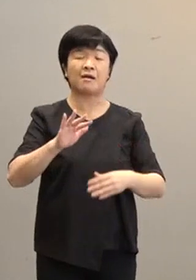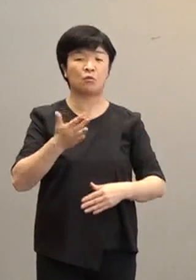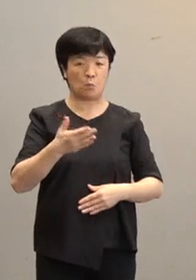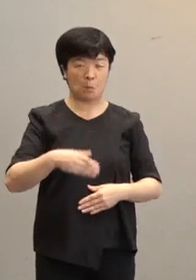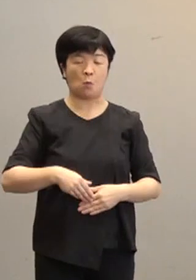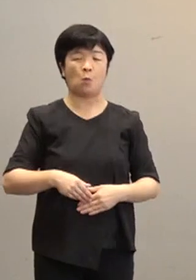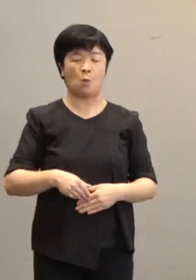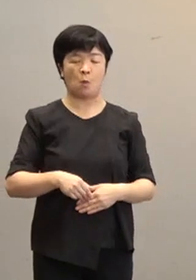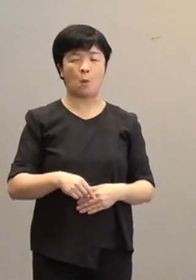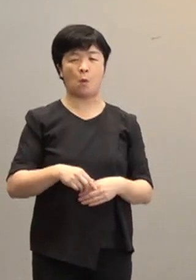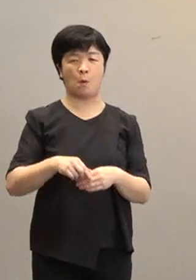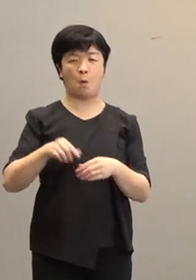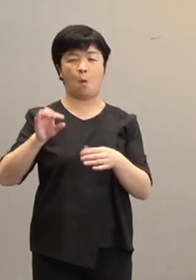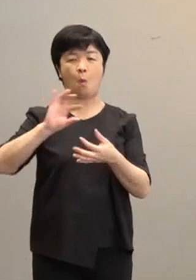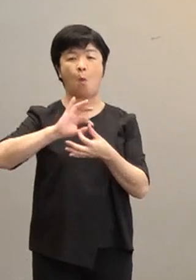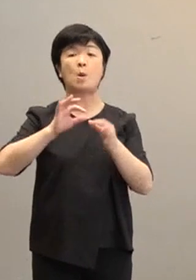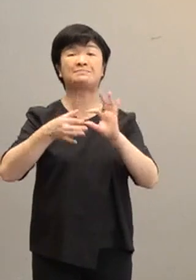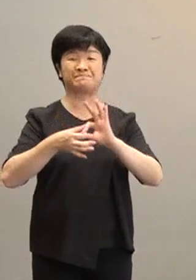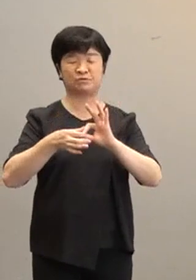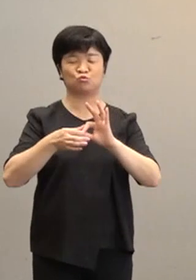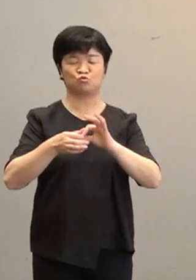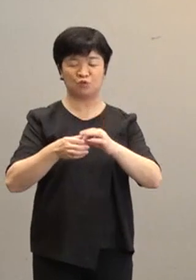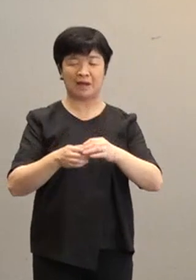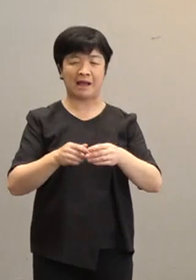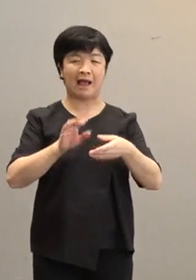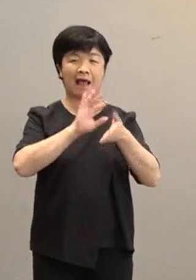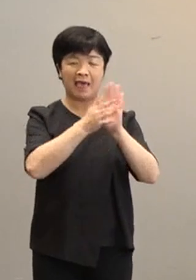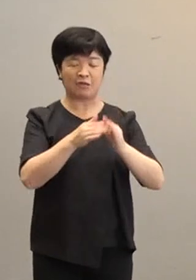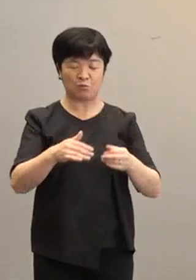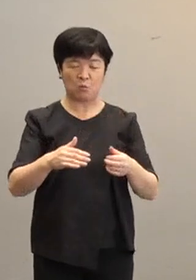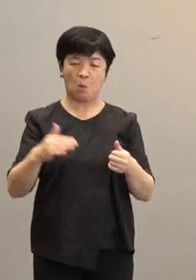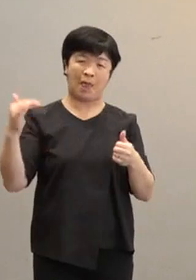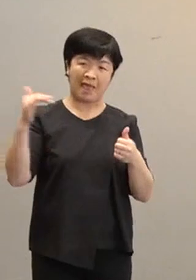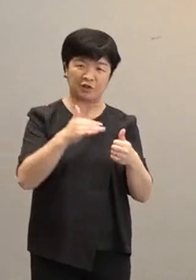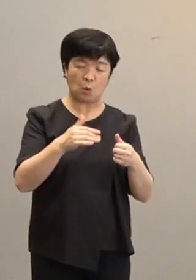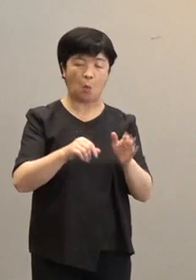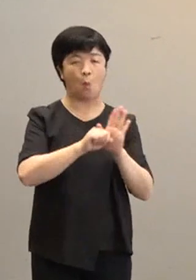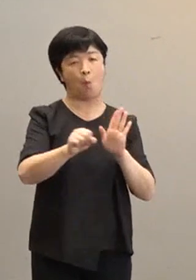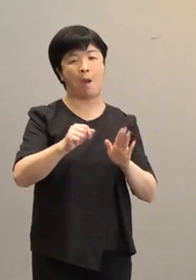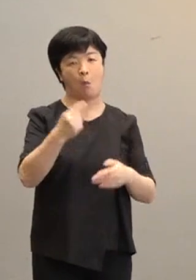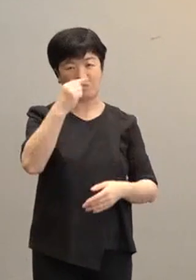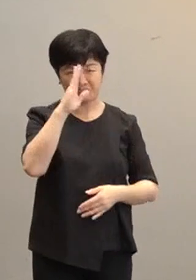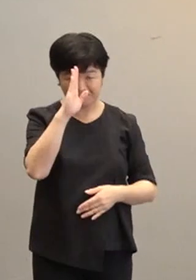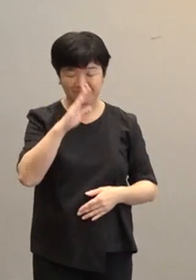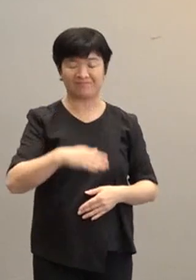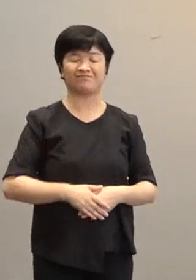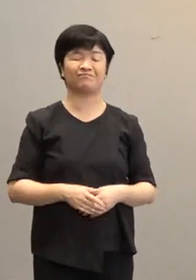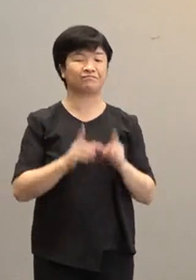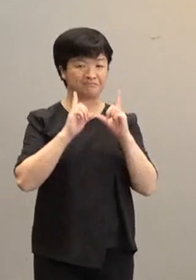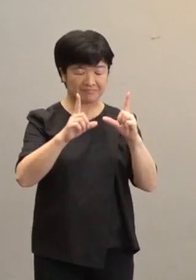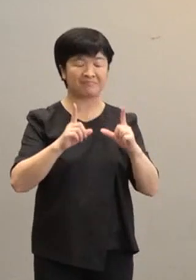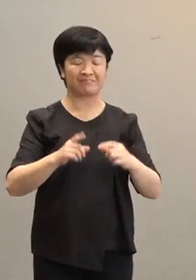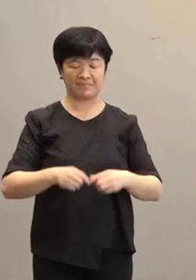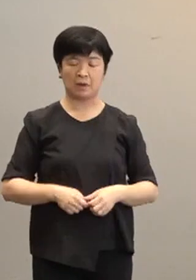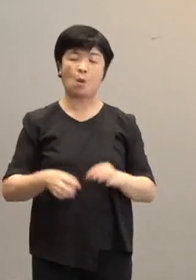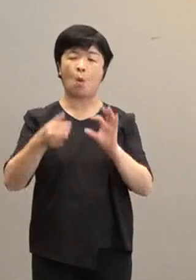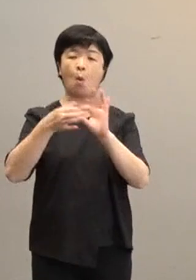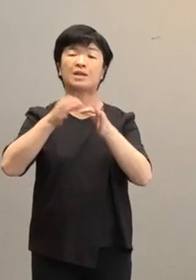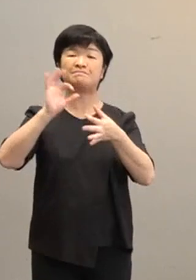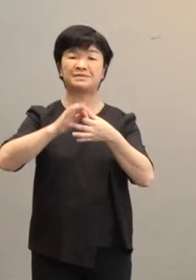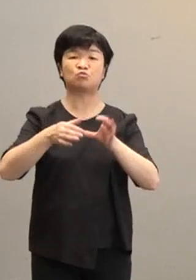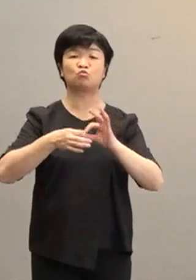した効果、影響というふうにお考えになっているわけになりますか？ そうですね、まず一つそのオリンピックに関して言えばです